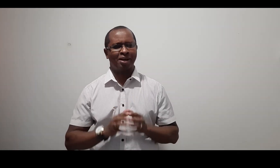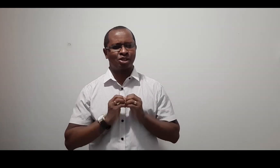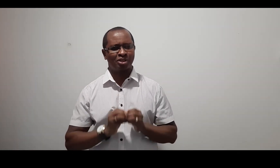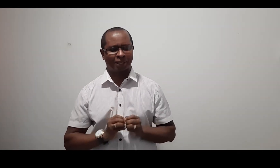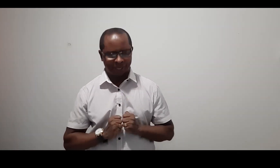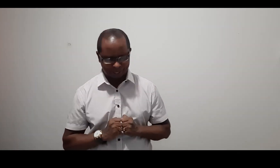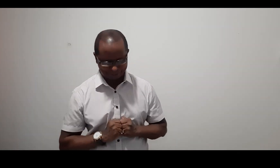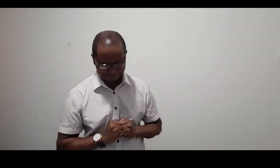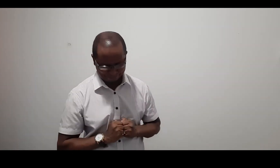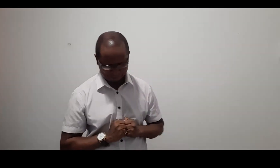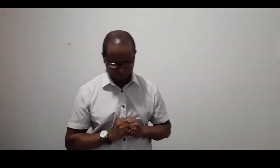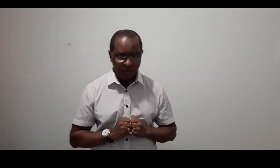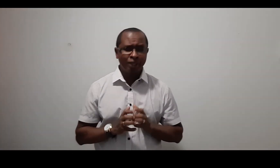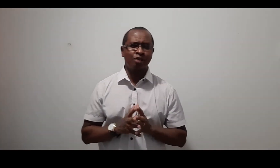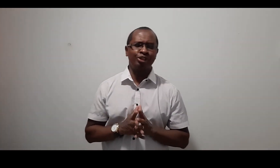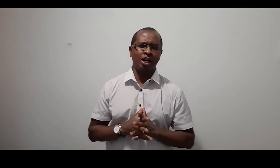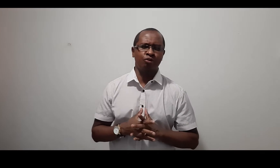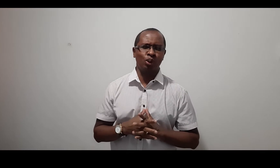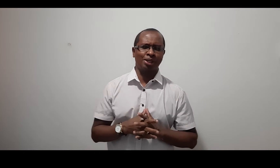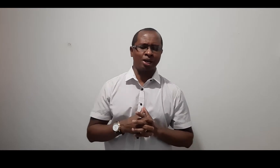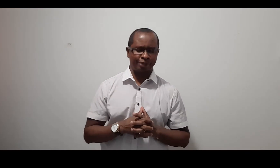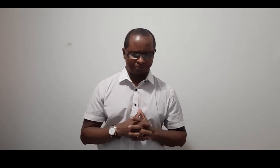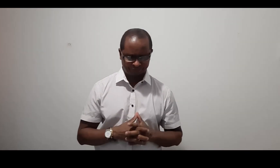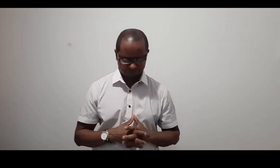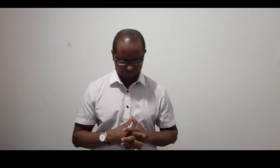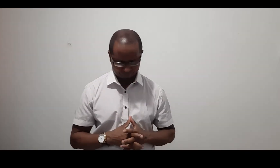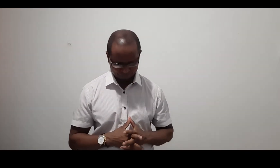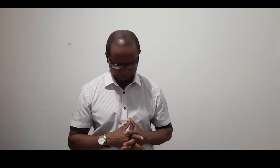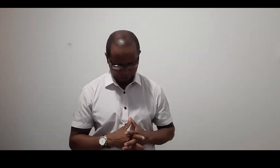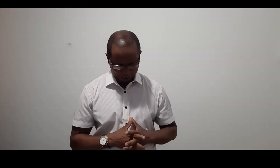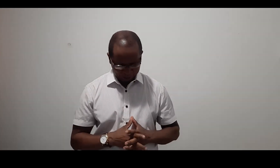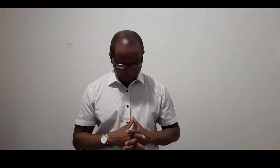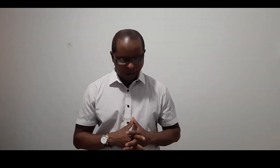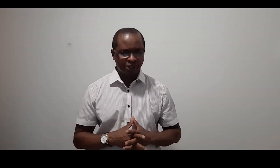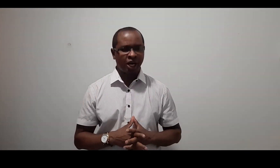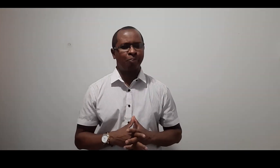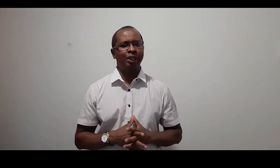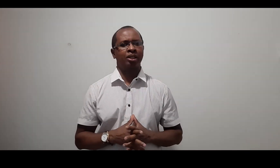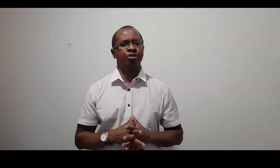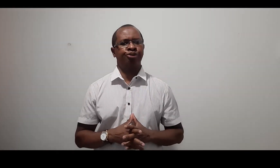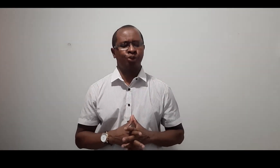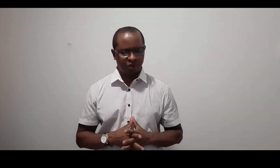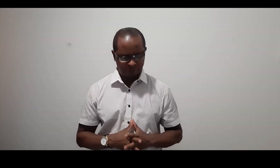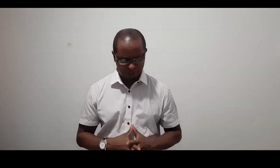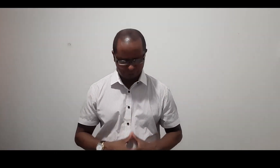sy fiatanana. Hitra ny fizarana voalohany tsika ny havana. Ny mahasarobidy ny fony meno.